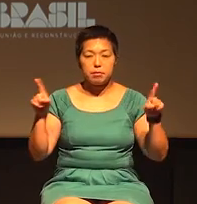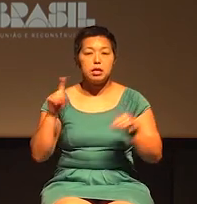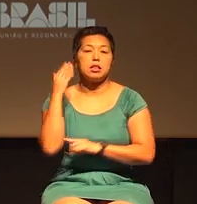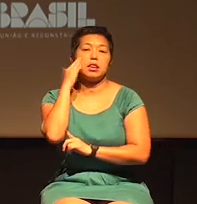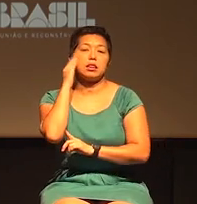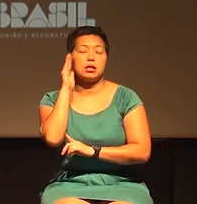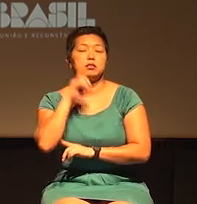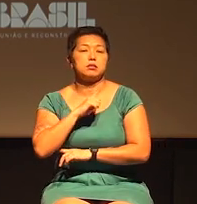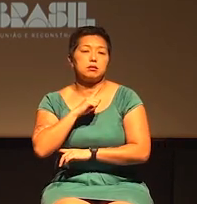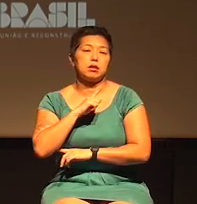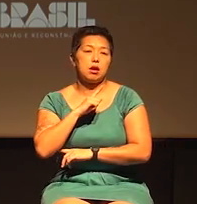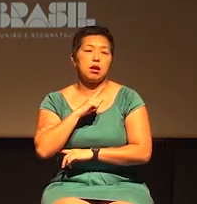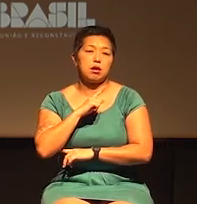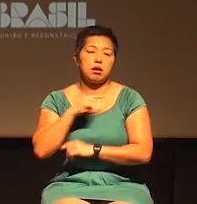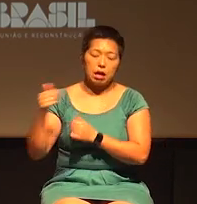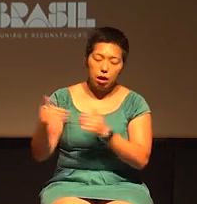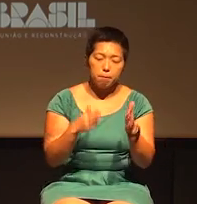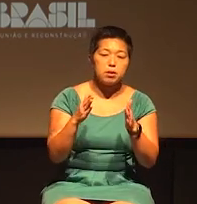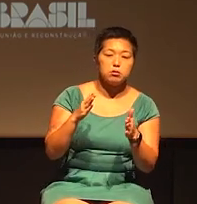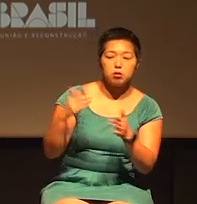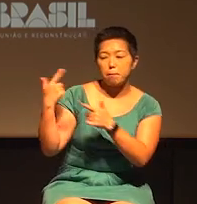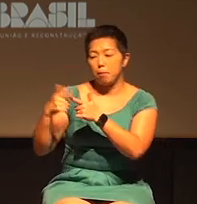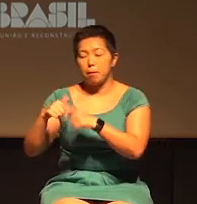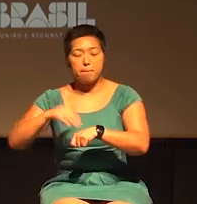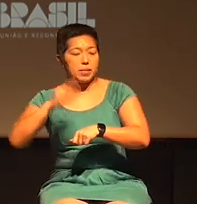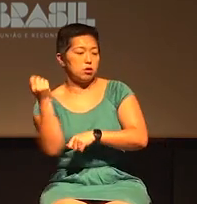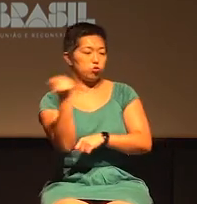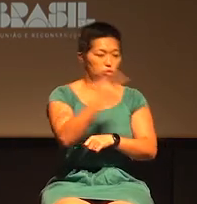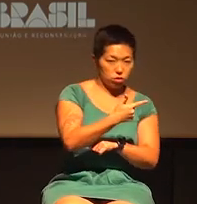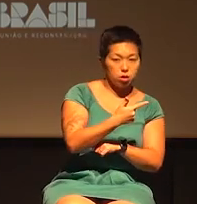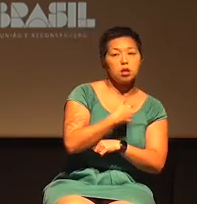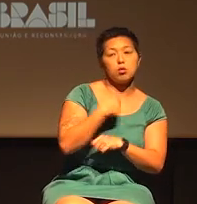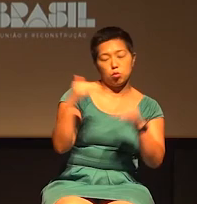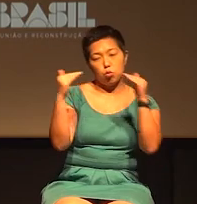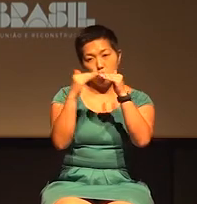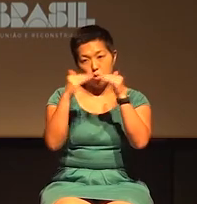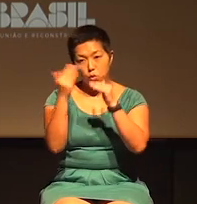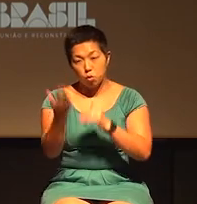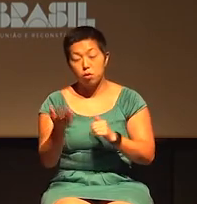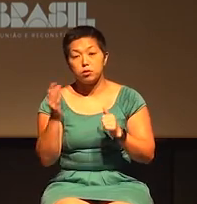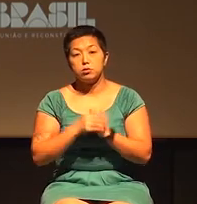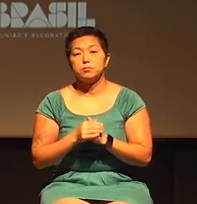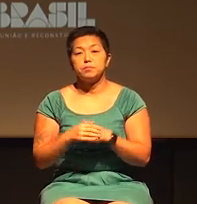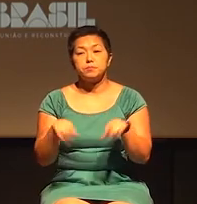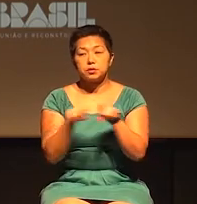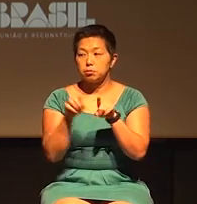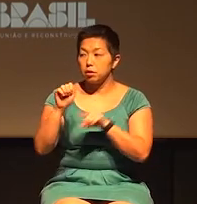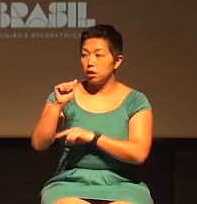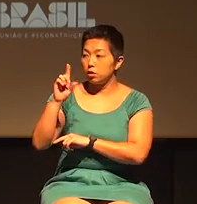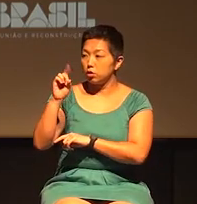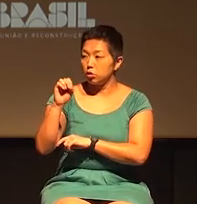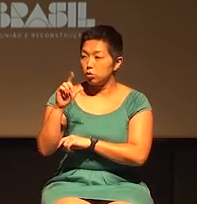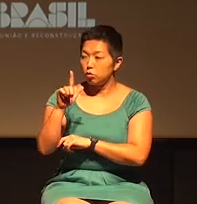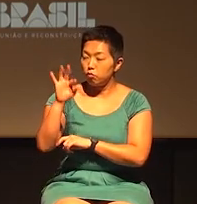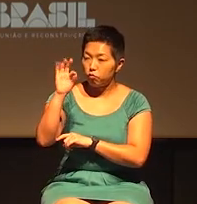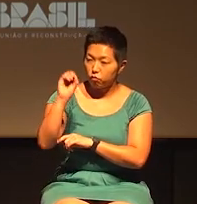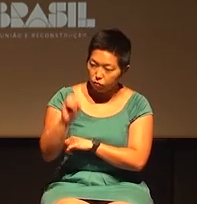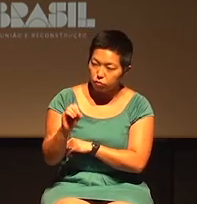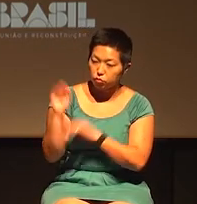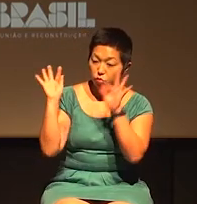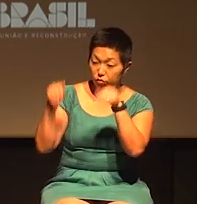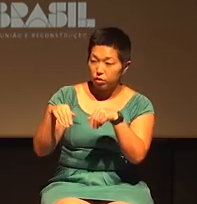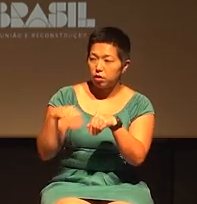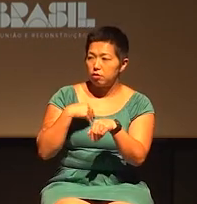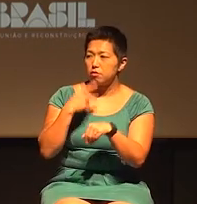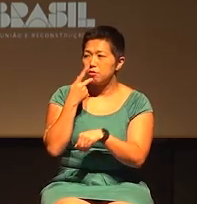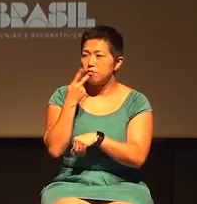que tem caminhos que acumulam mais que outros então a gente tem Total acordo com você e o Adolfo aqui por fim né Eu acho que assim vamos